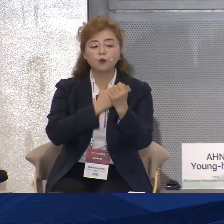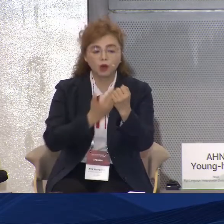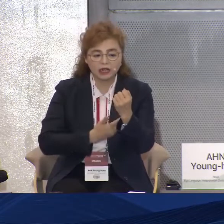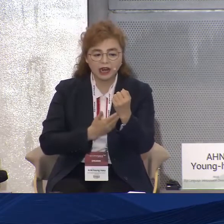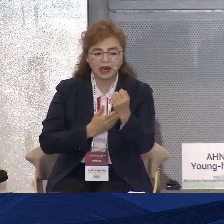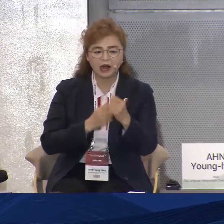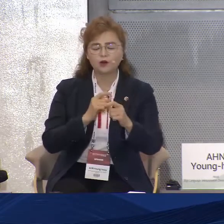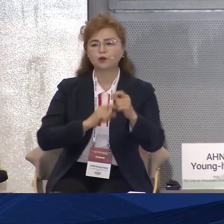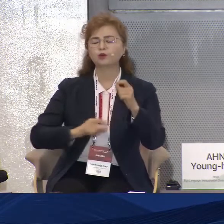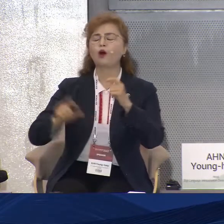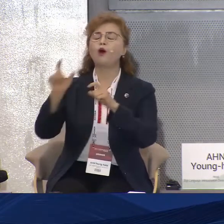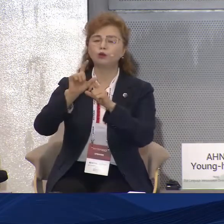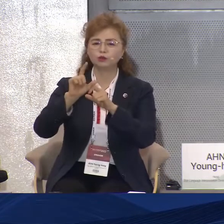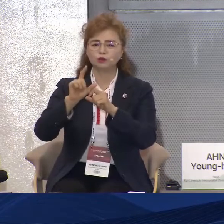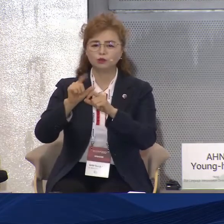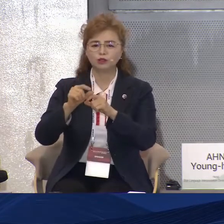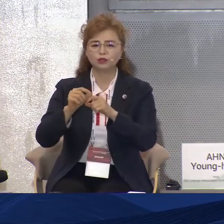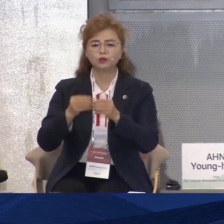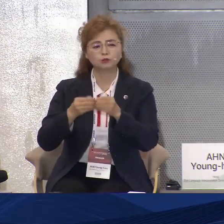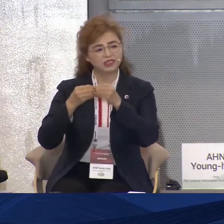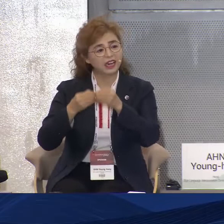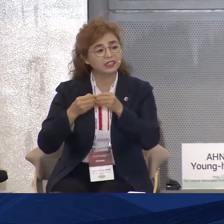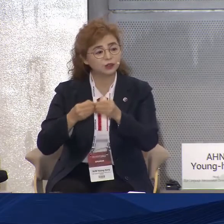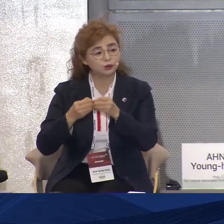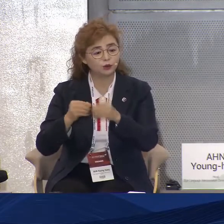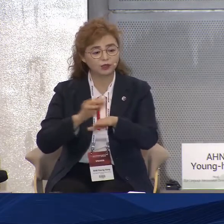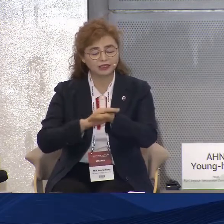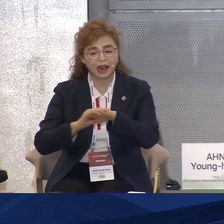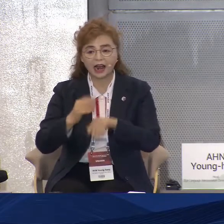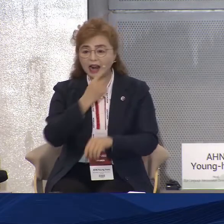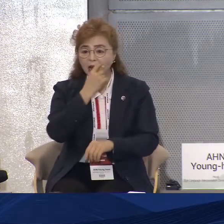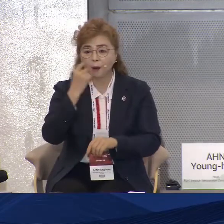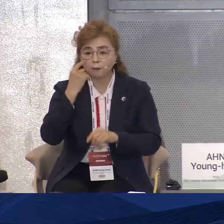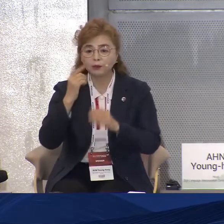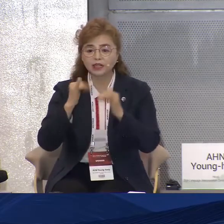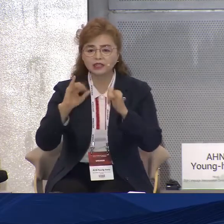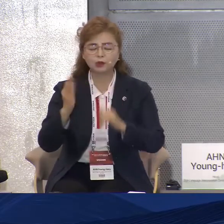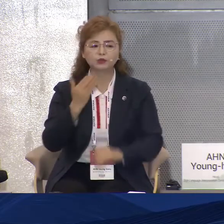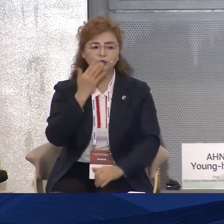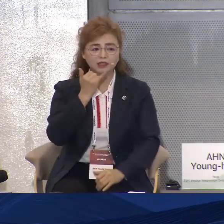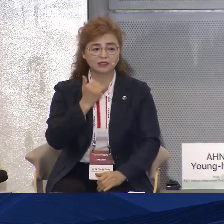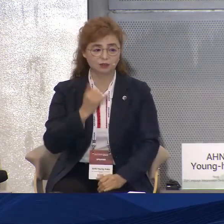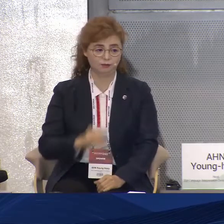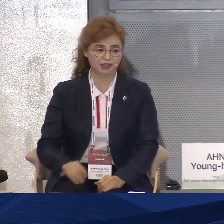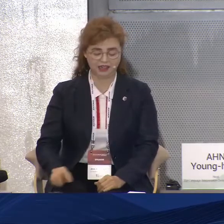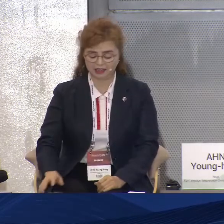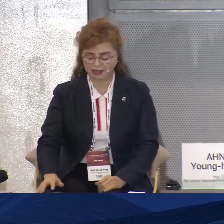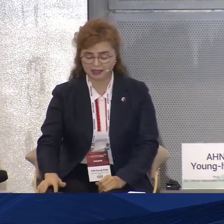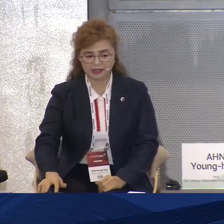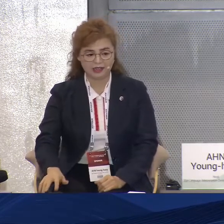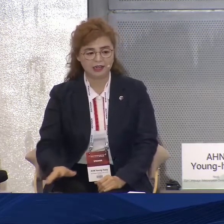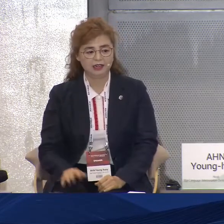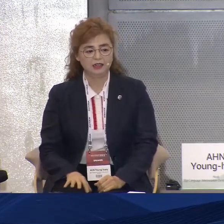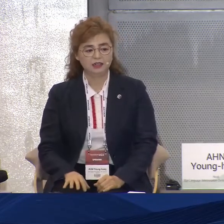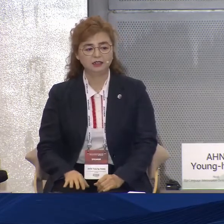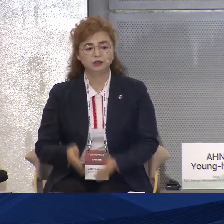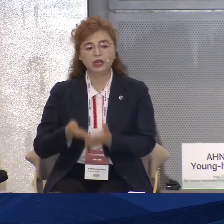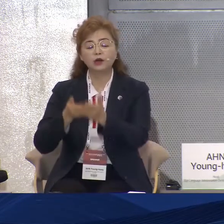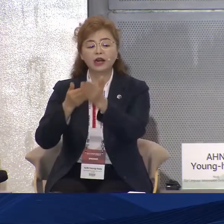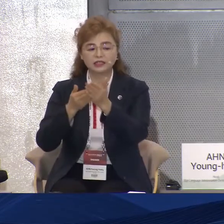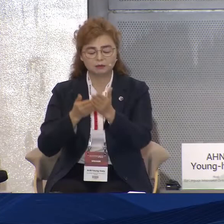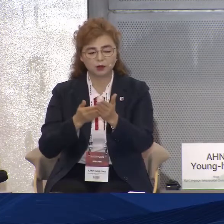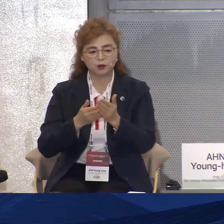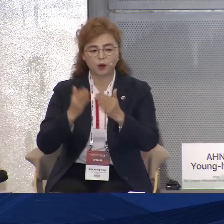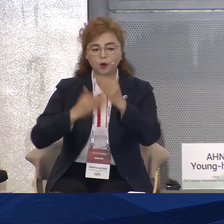농인의 알 권리가 더욱 좀 체계적으로 잘 보장이 될 수 있다는 겁니다.